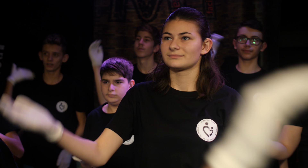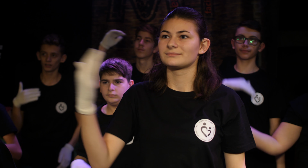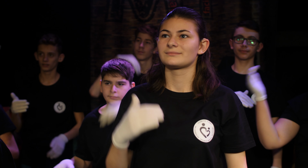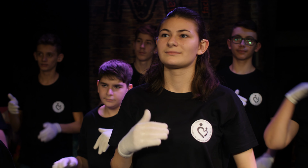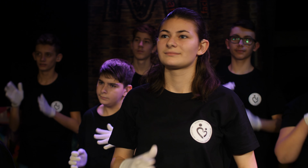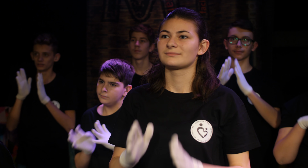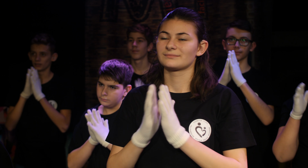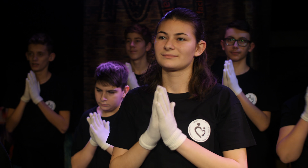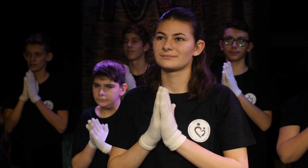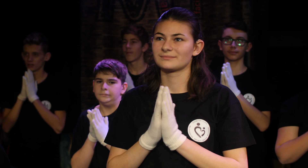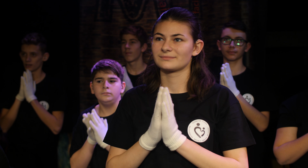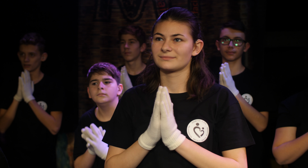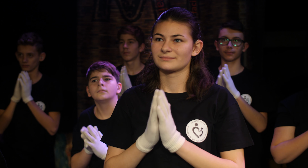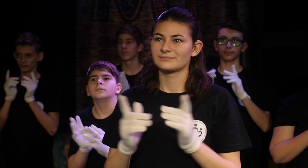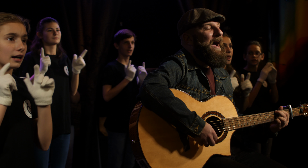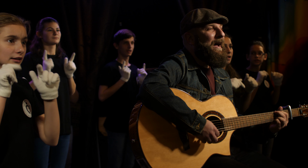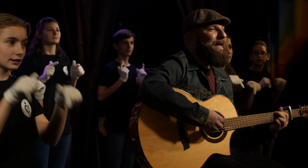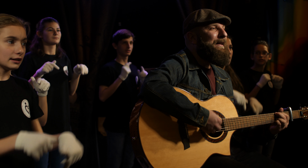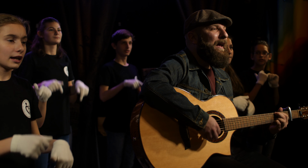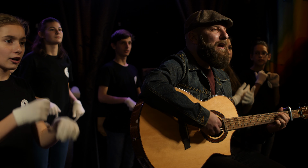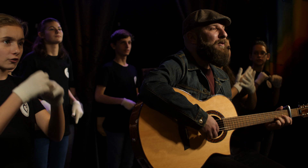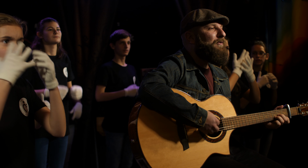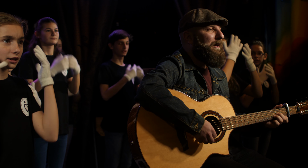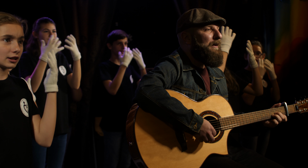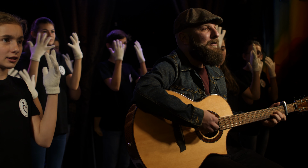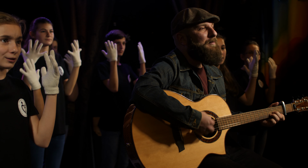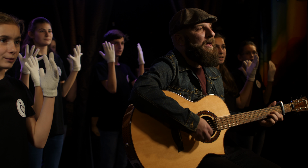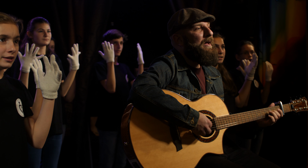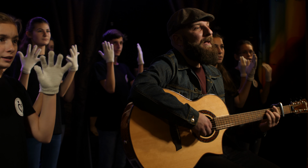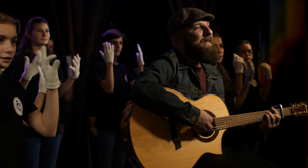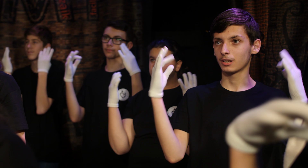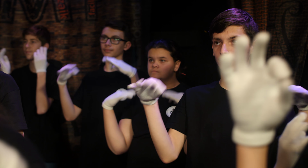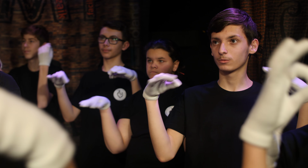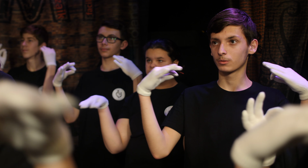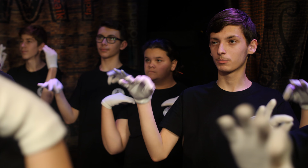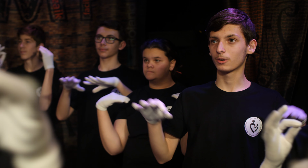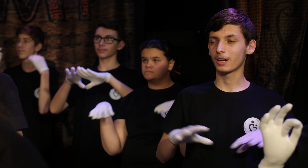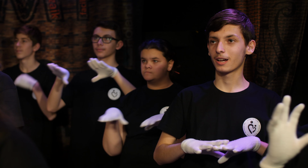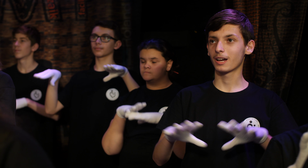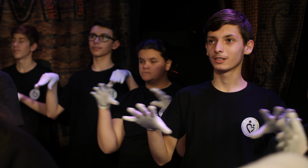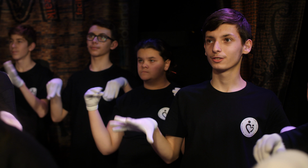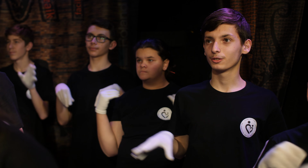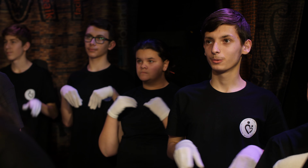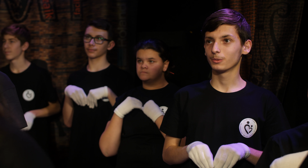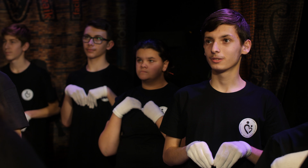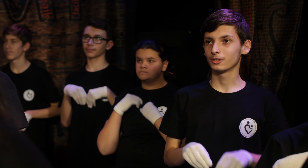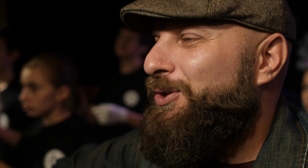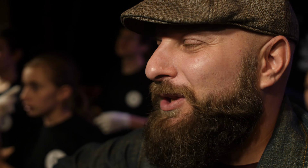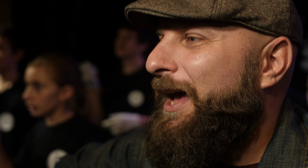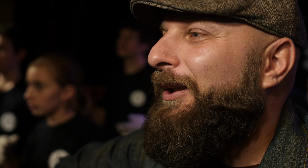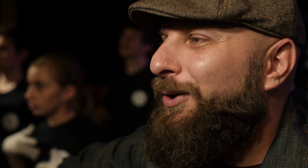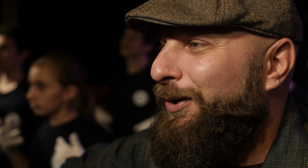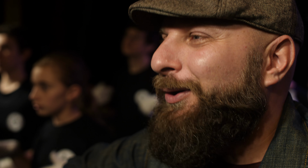Gyere ide kérlek, állj ide a fénybe, Táncoljunk ha együtt,